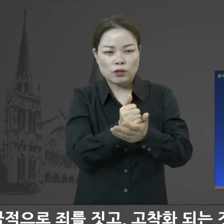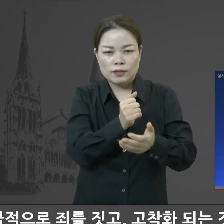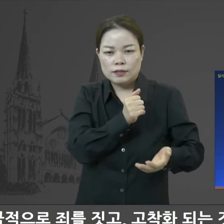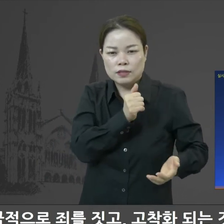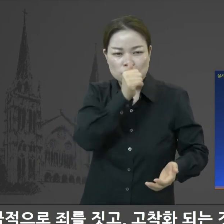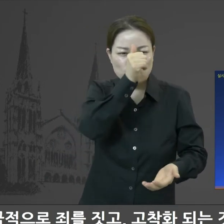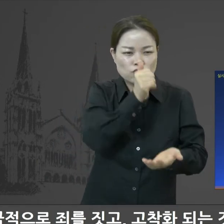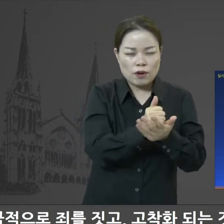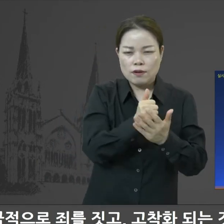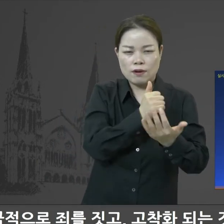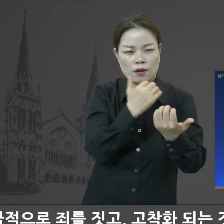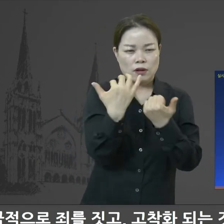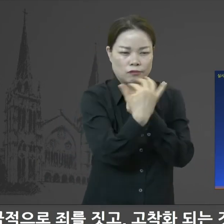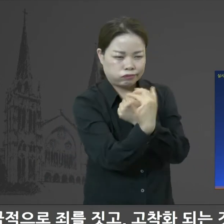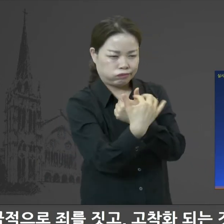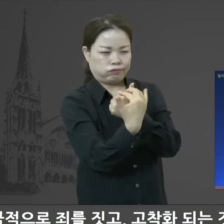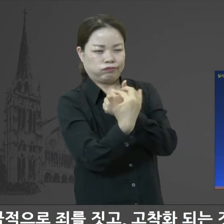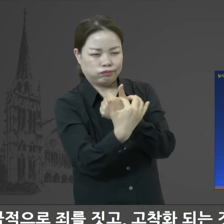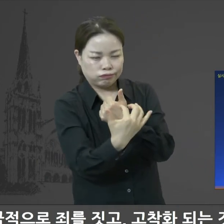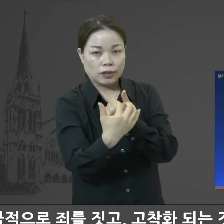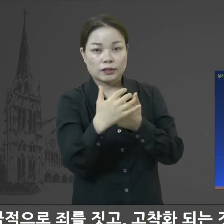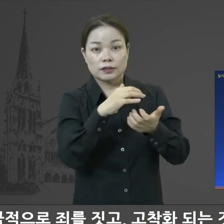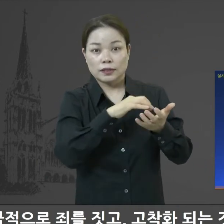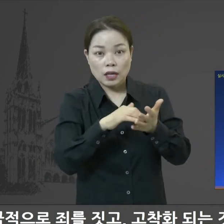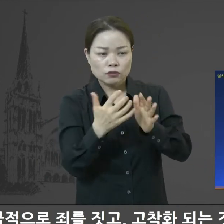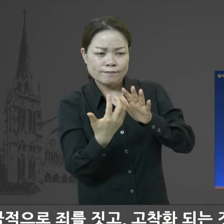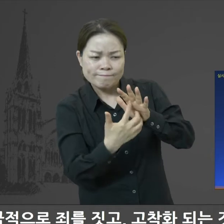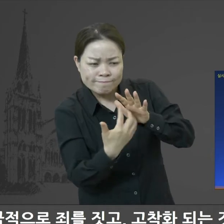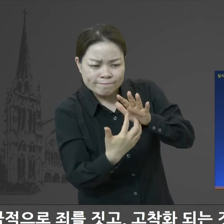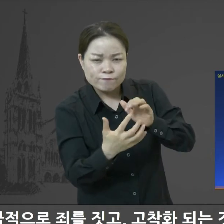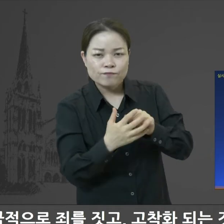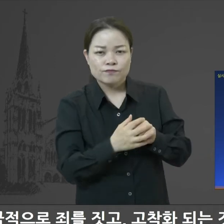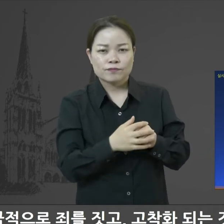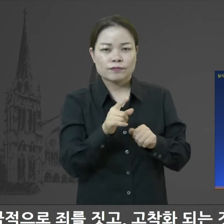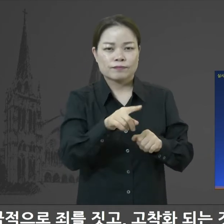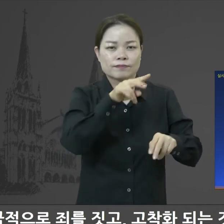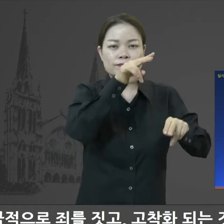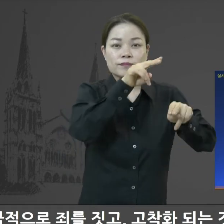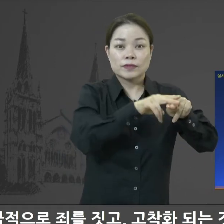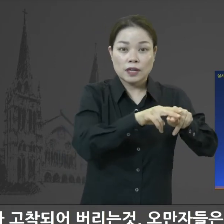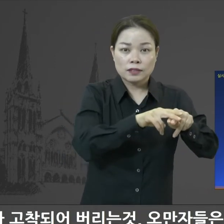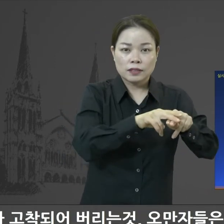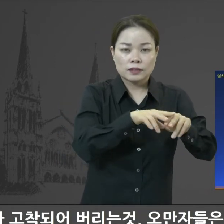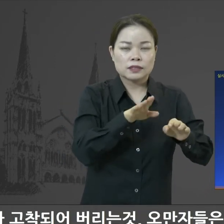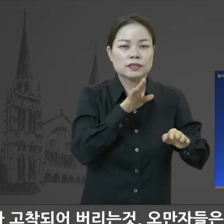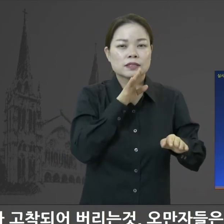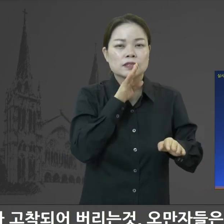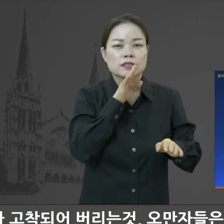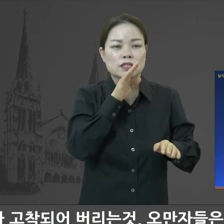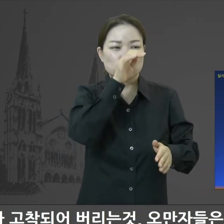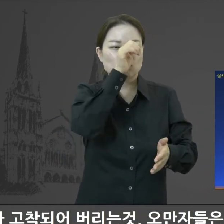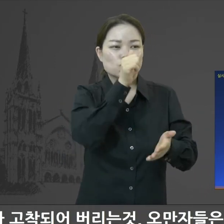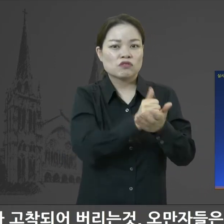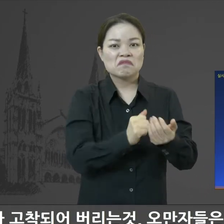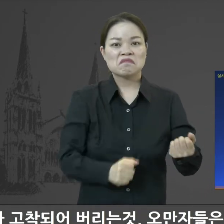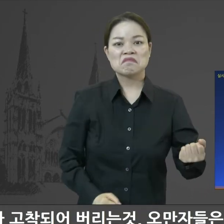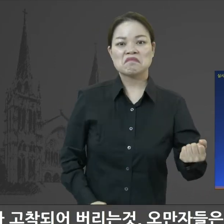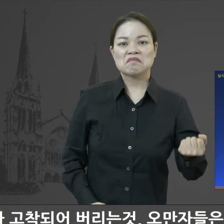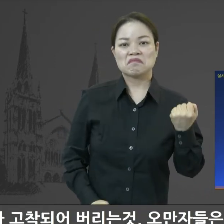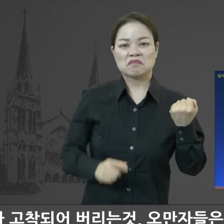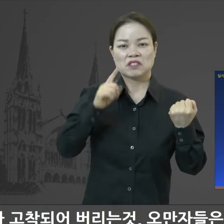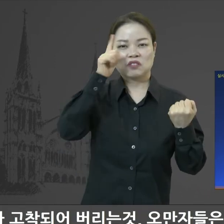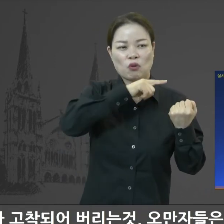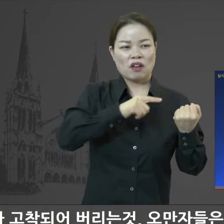영향력을 발휘합니다. 그리고 한 자리를 차지하고 앉아서 그들의 실제적인 그 죄의 힘을